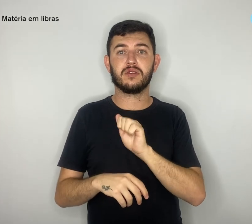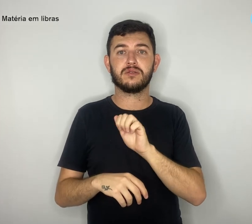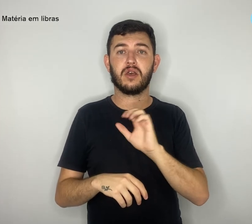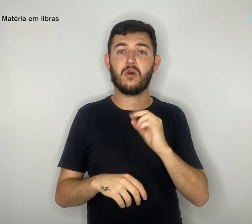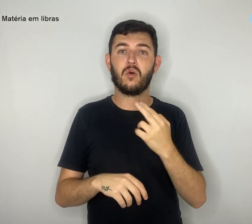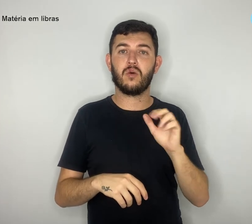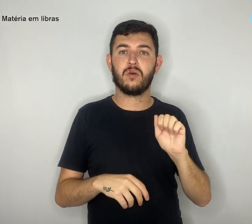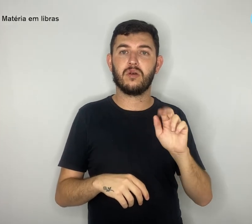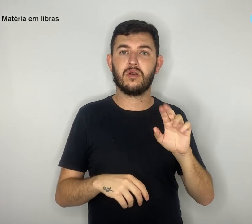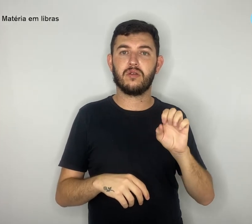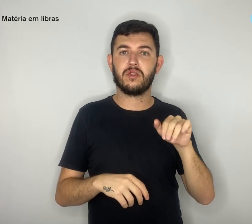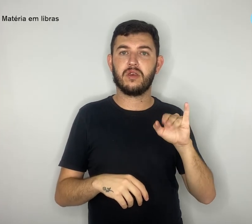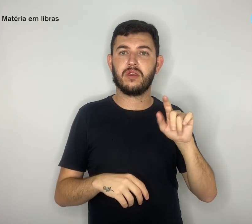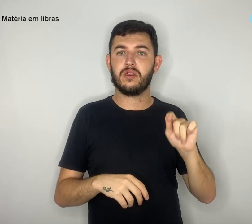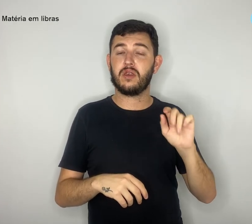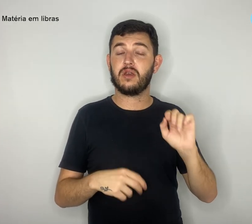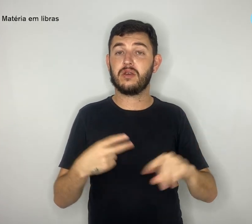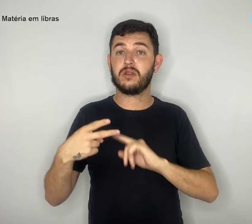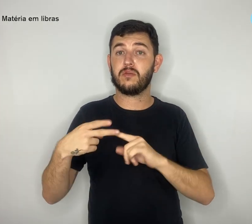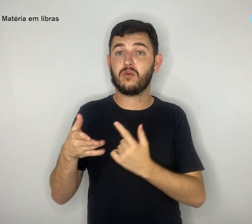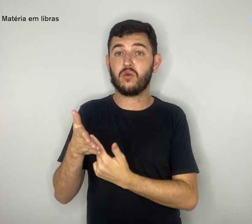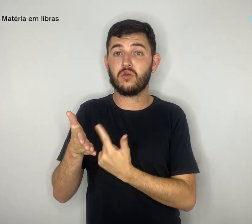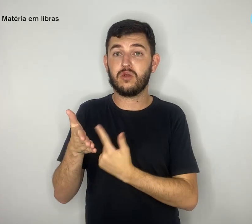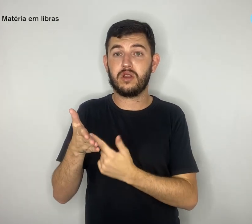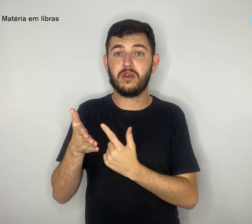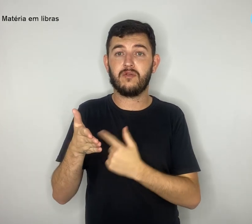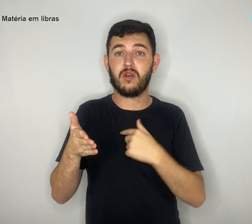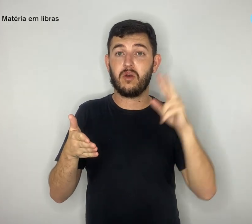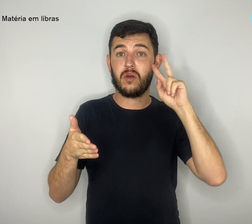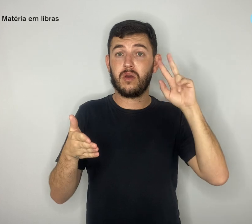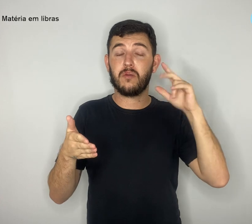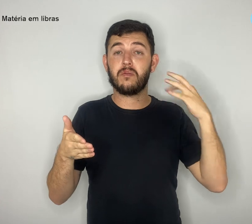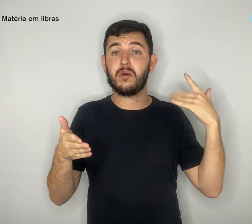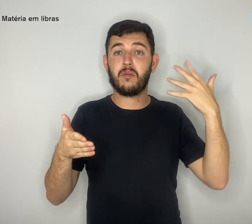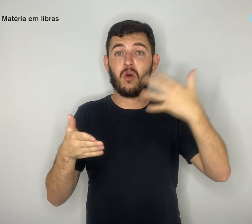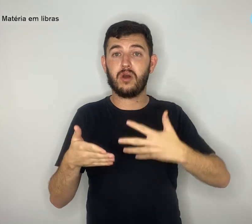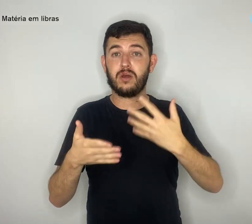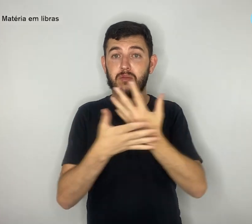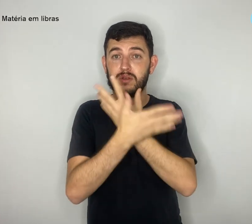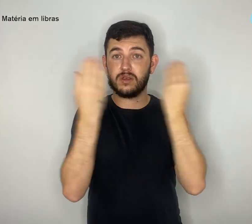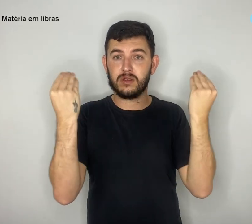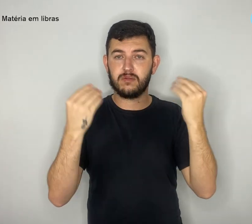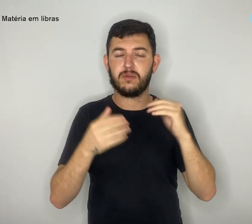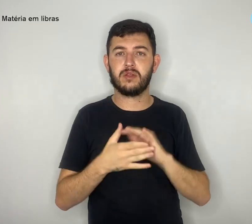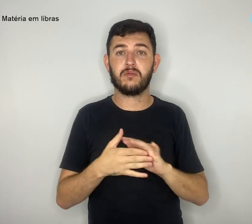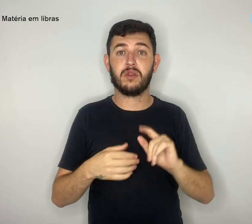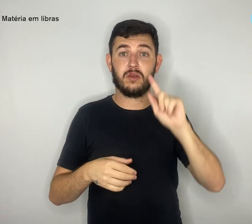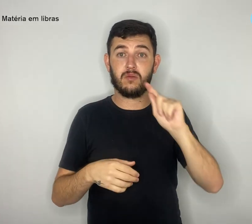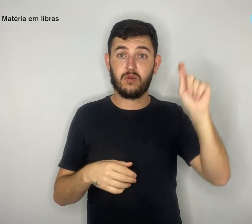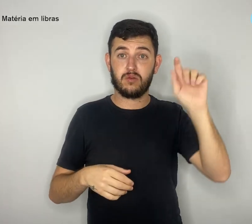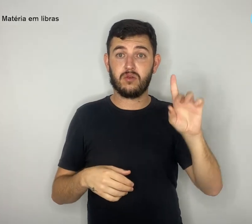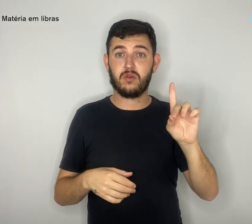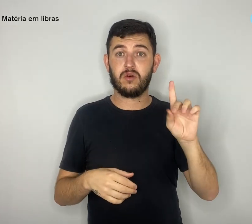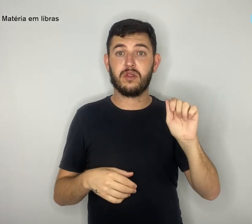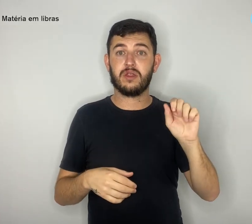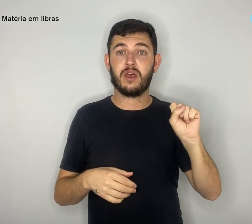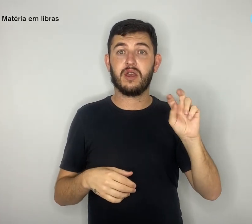para o Esquecimento. Ghassan Kanafani, um dos grandes nomes da literatura e uma